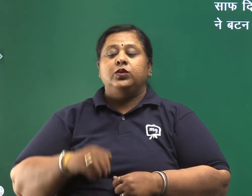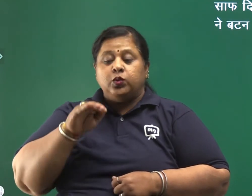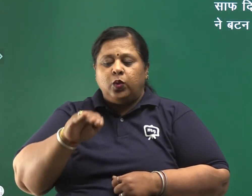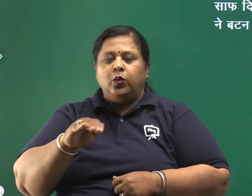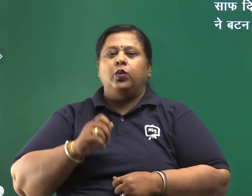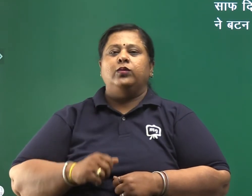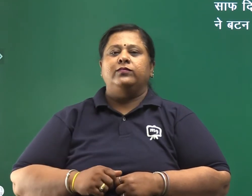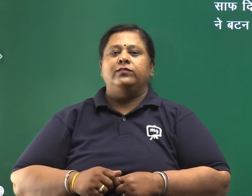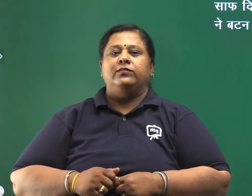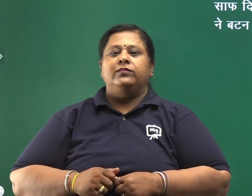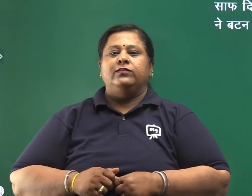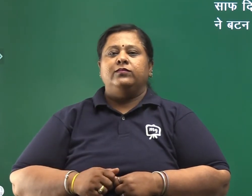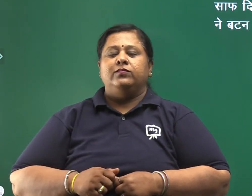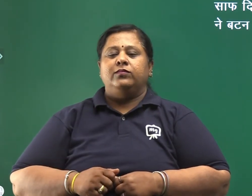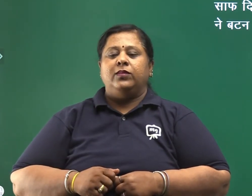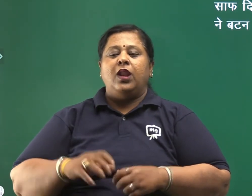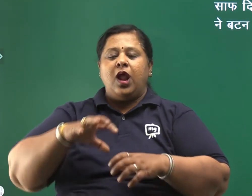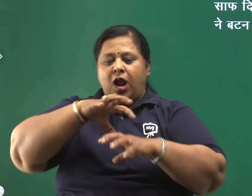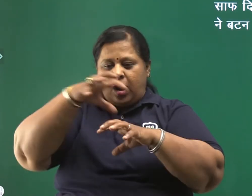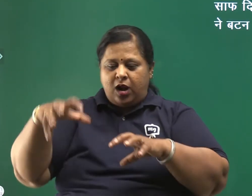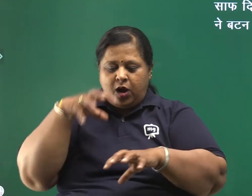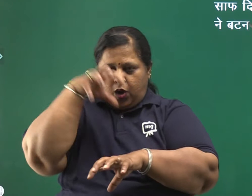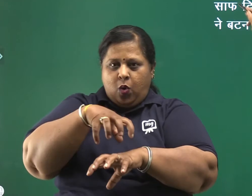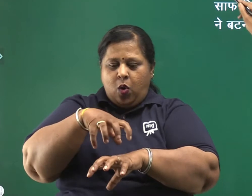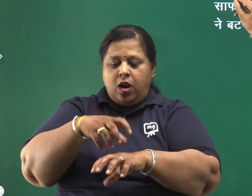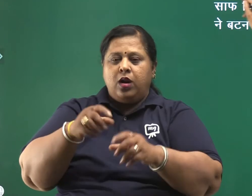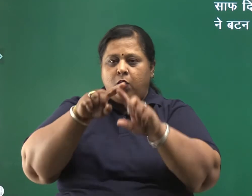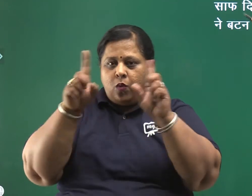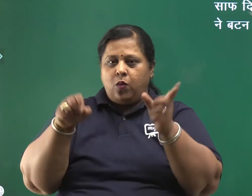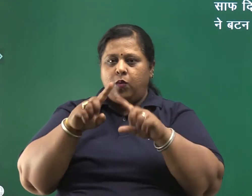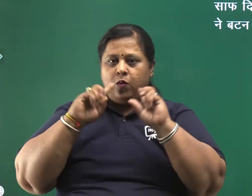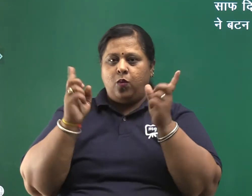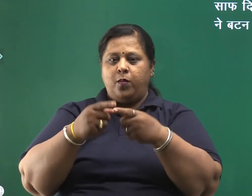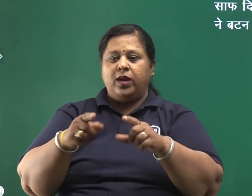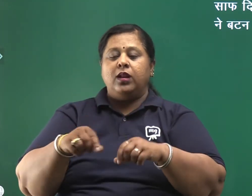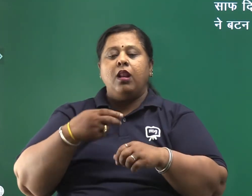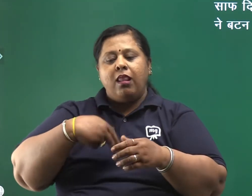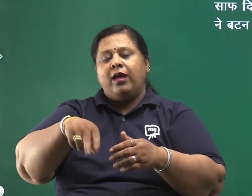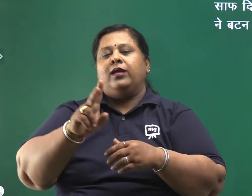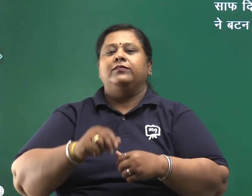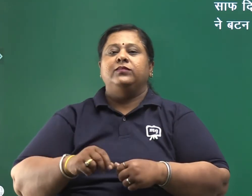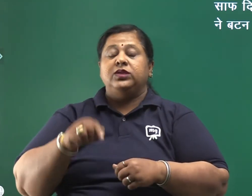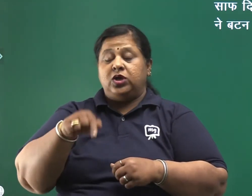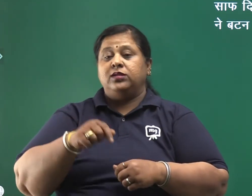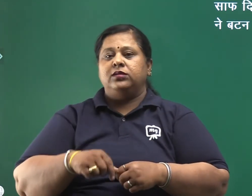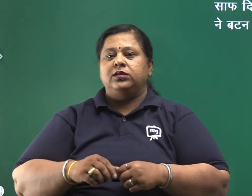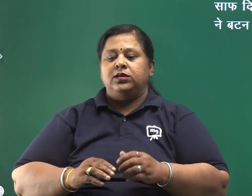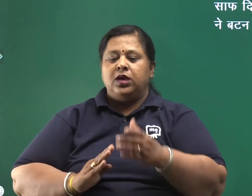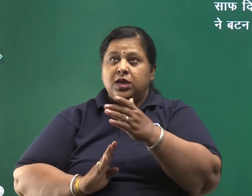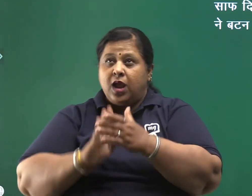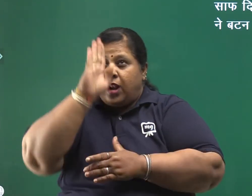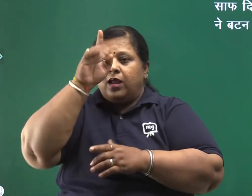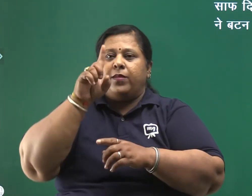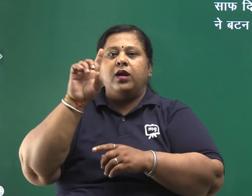को कंट्रोल रूम ले गए, जहाँ से यान क्रमांक